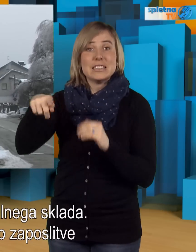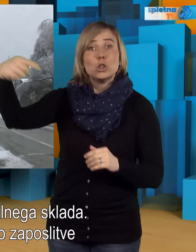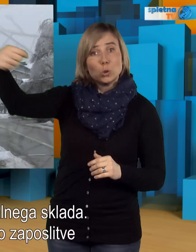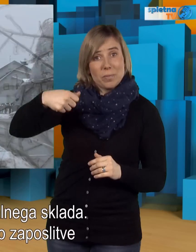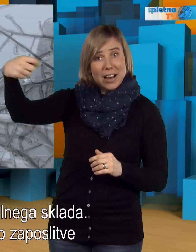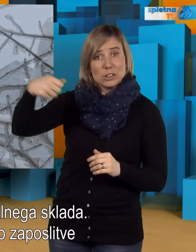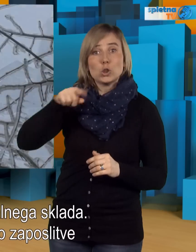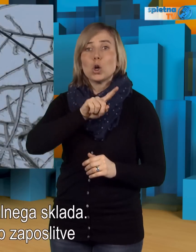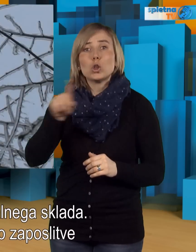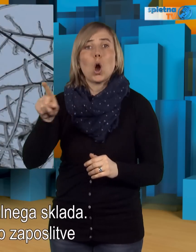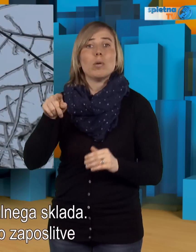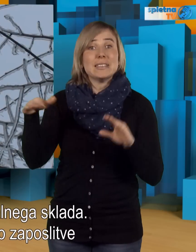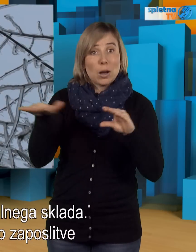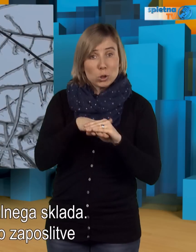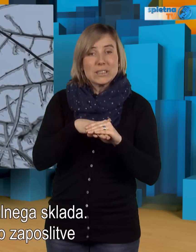S subvencijo so do zaposlitve pomagali